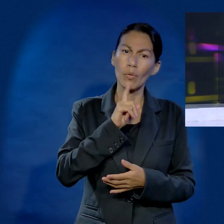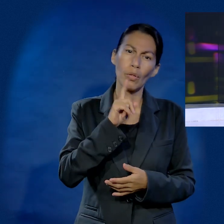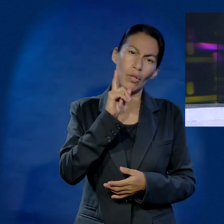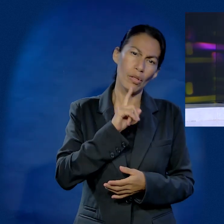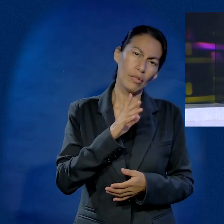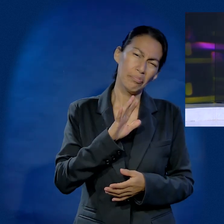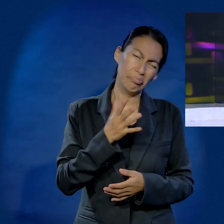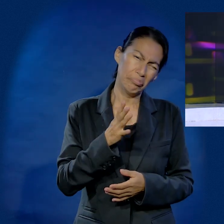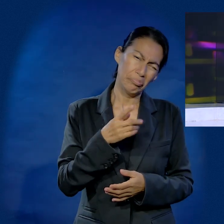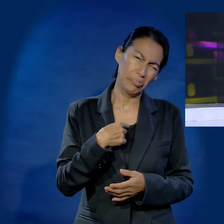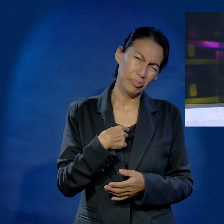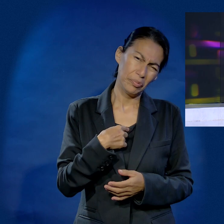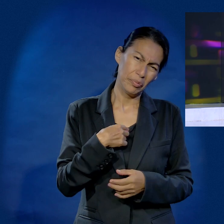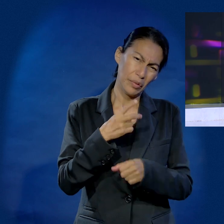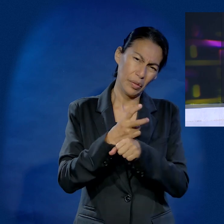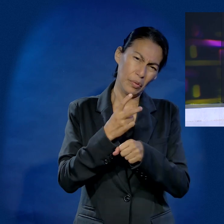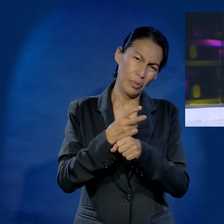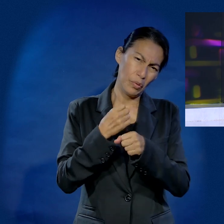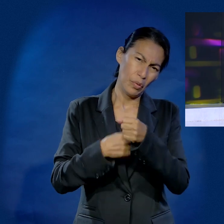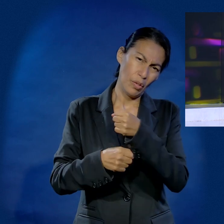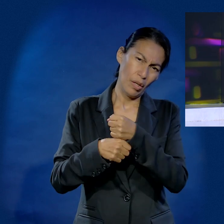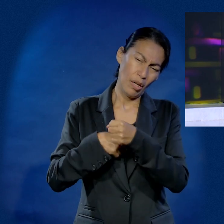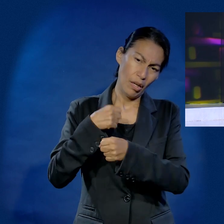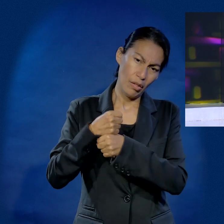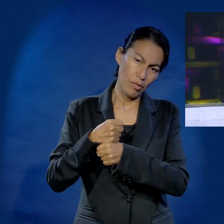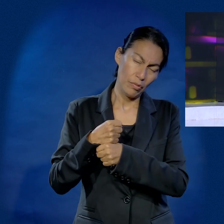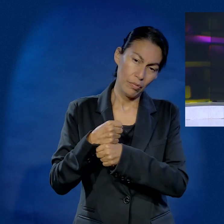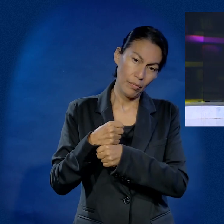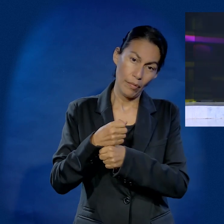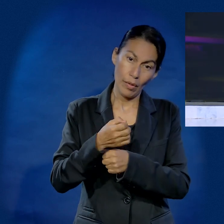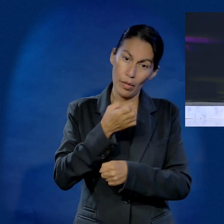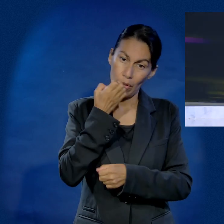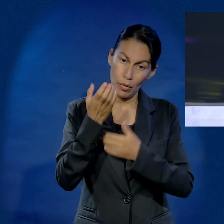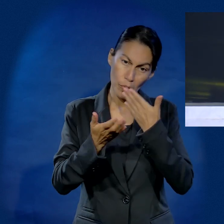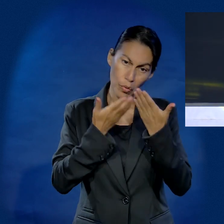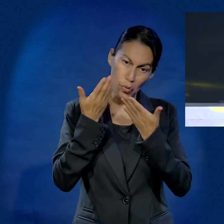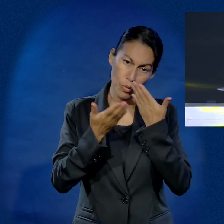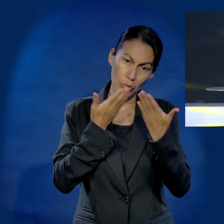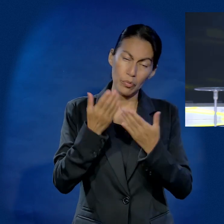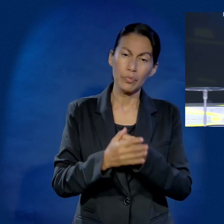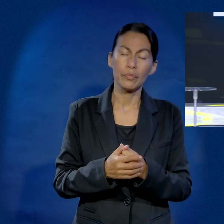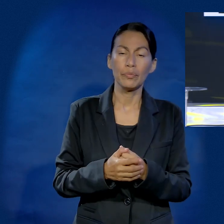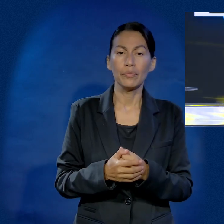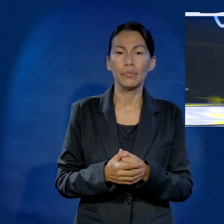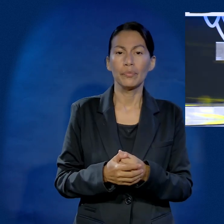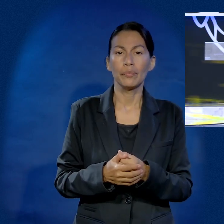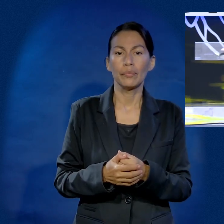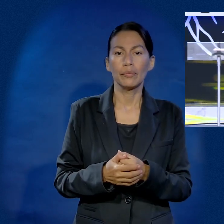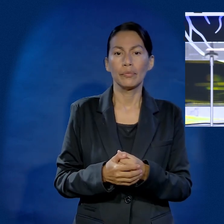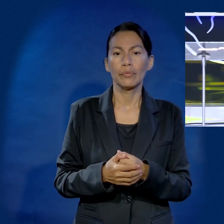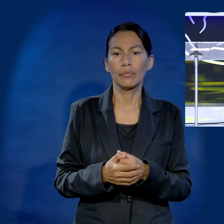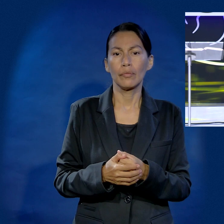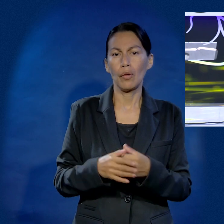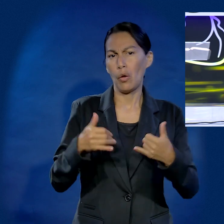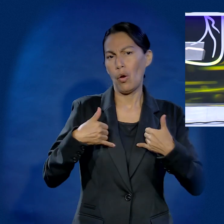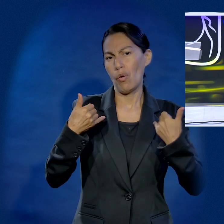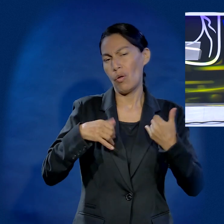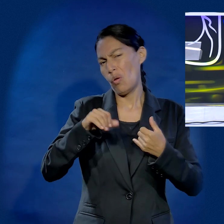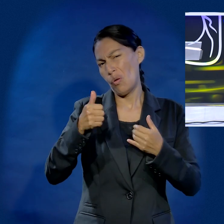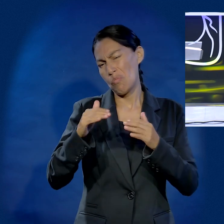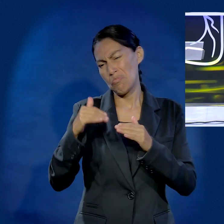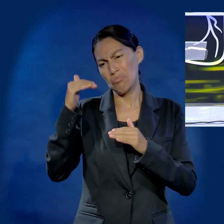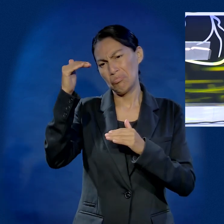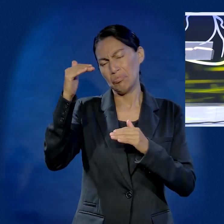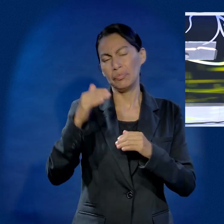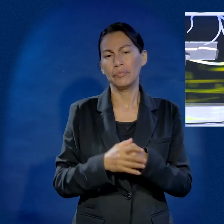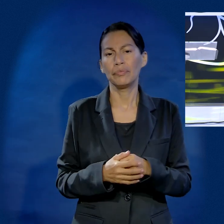chica. Yo estaba como en el segundo año de la licenciatura. Y había por lo menos varios compañeros del grado